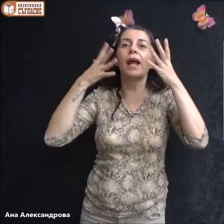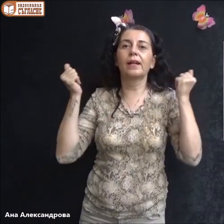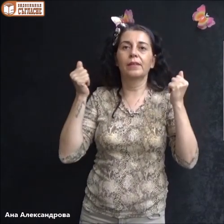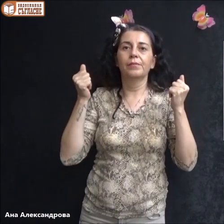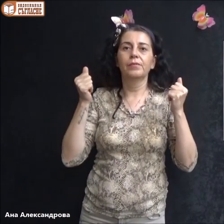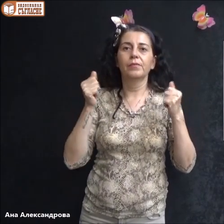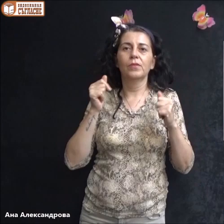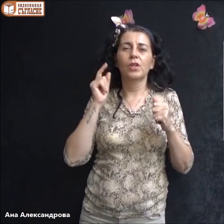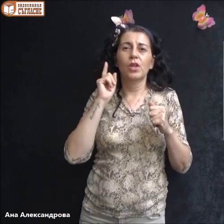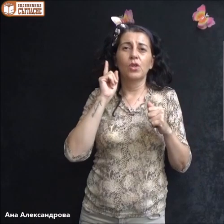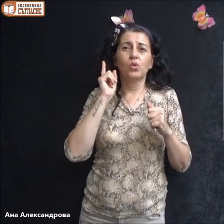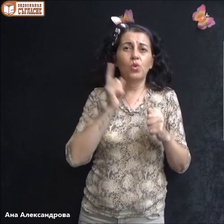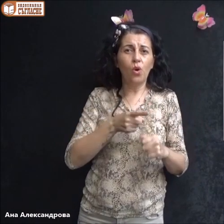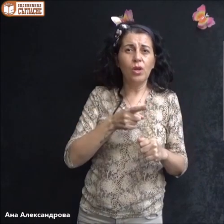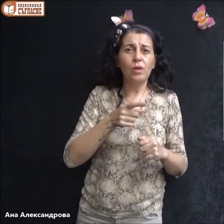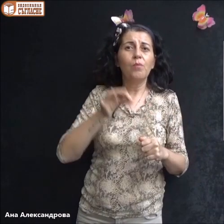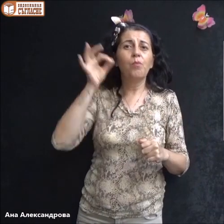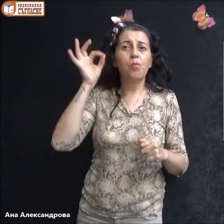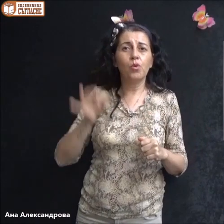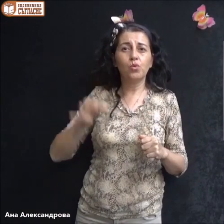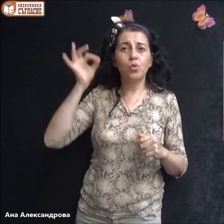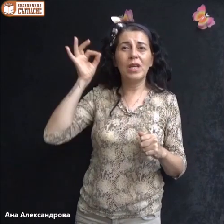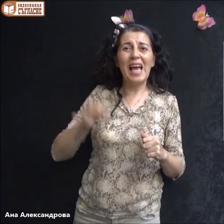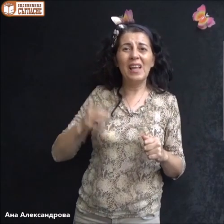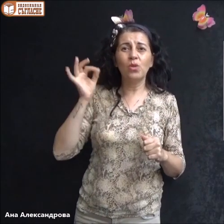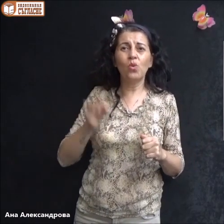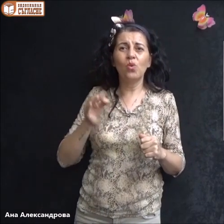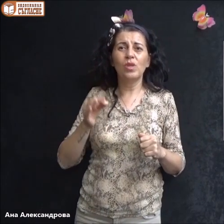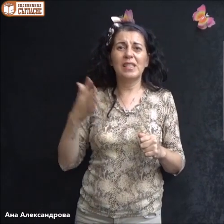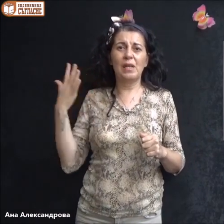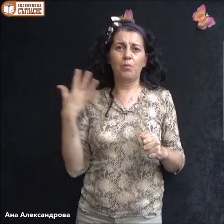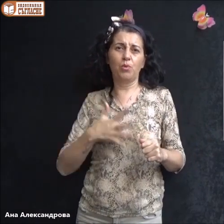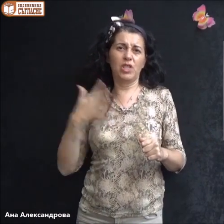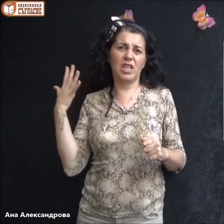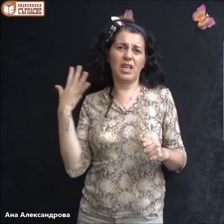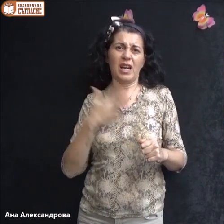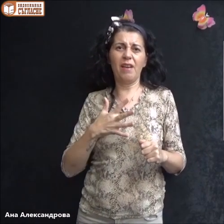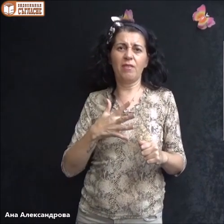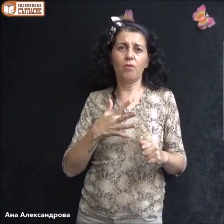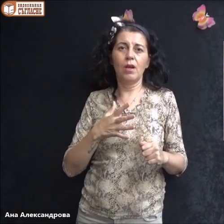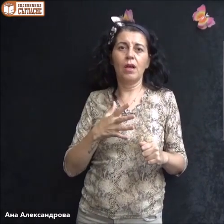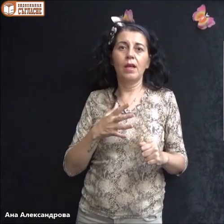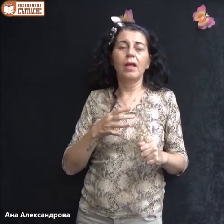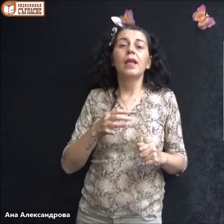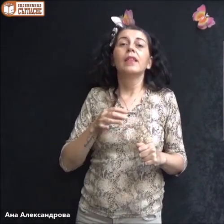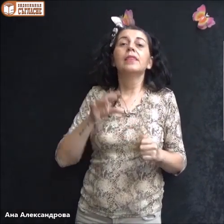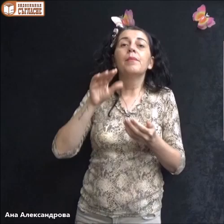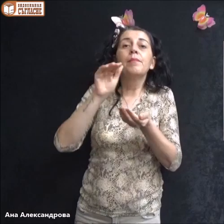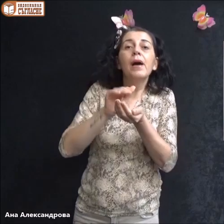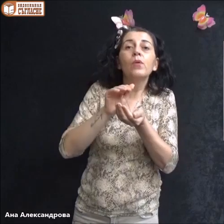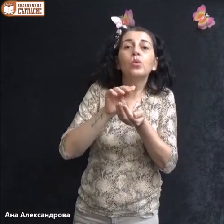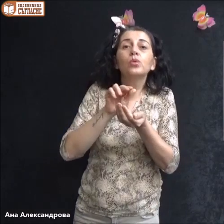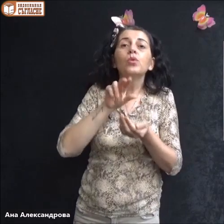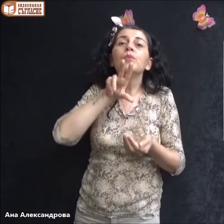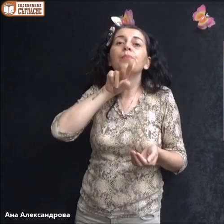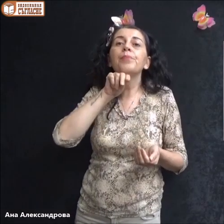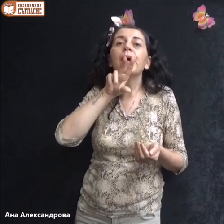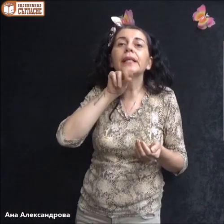котарак. Той постоянно се подигравал на малкото